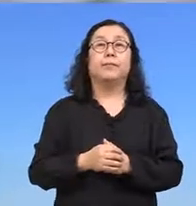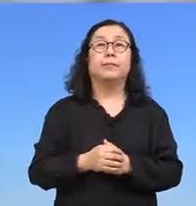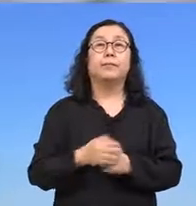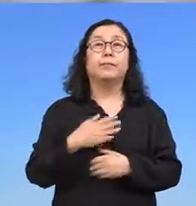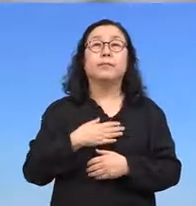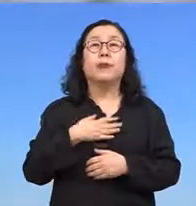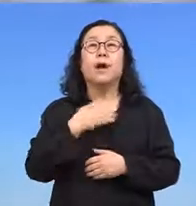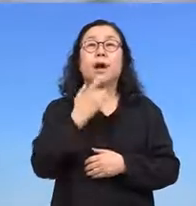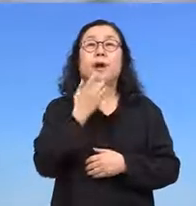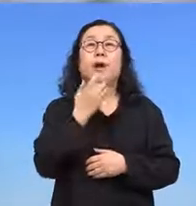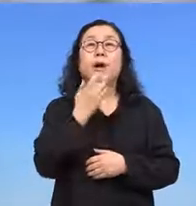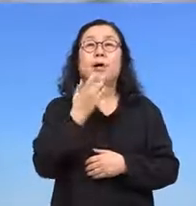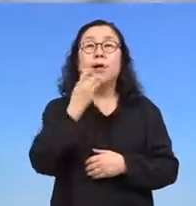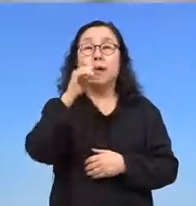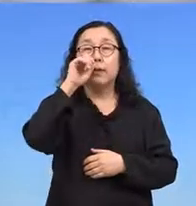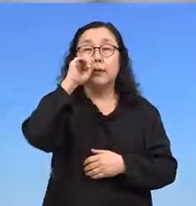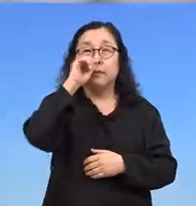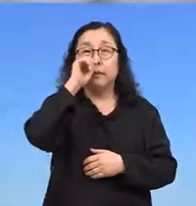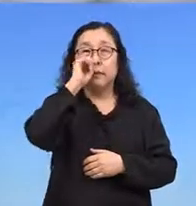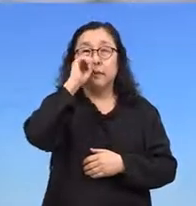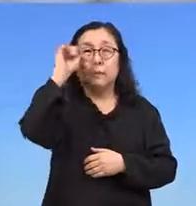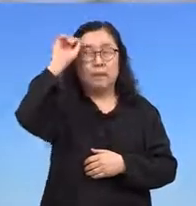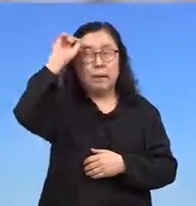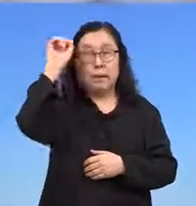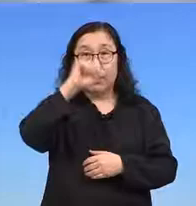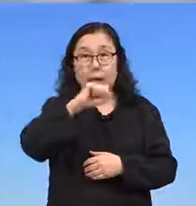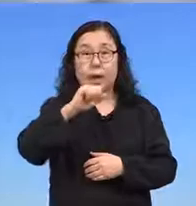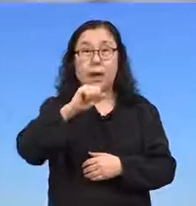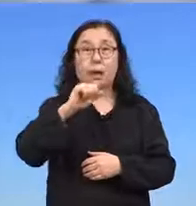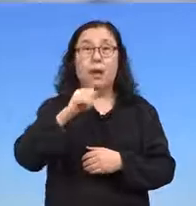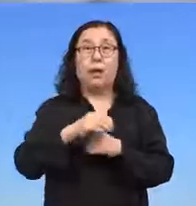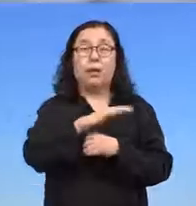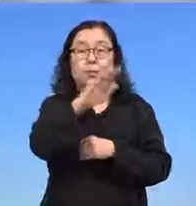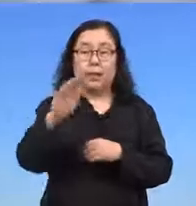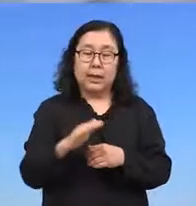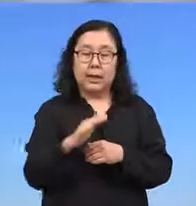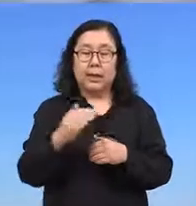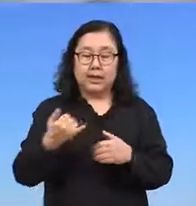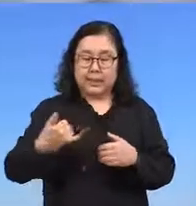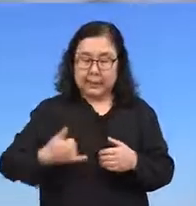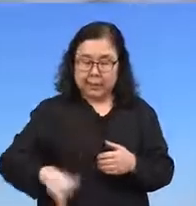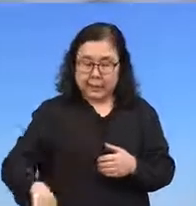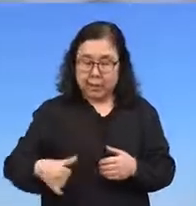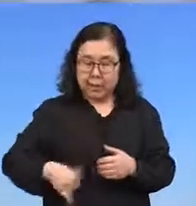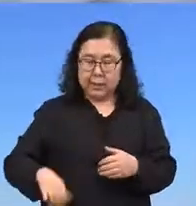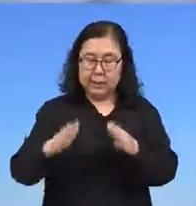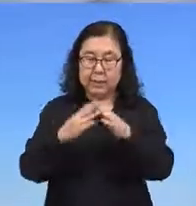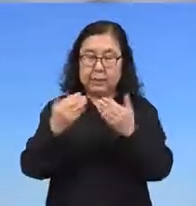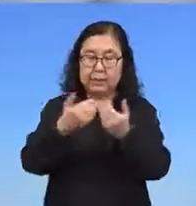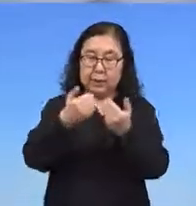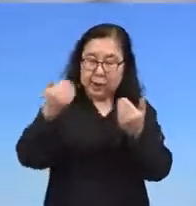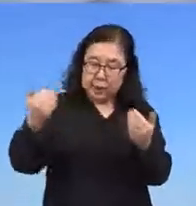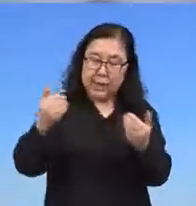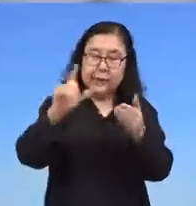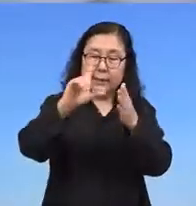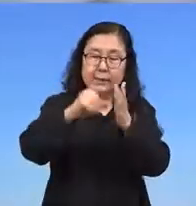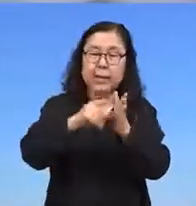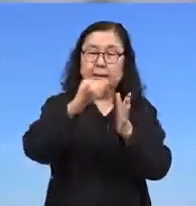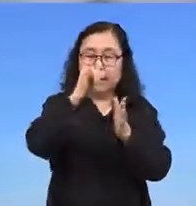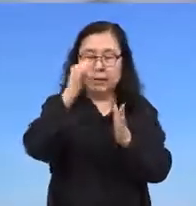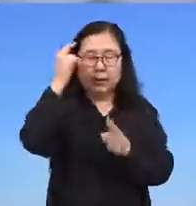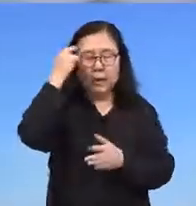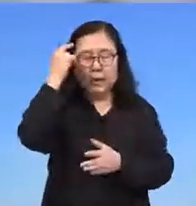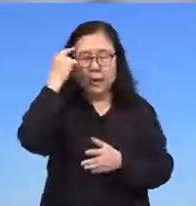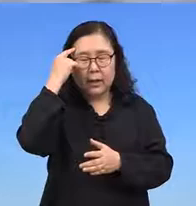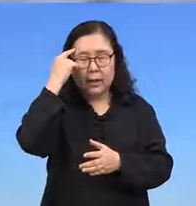저는요, 그 화요일 새벽의 감격이 언젠가 우리 아이들이 출가해서 떠나보내는 날이 있다는 것을 자각하면서 오늘 이